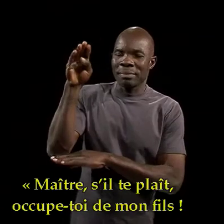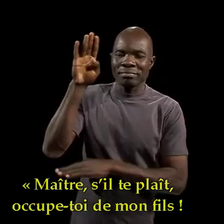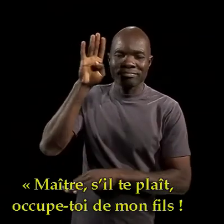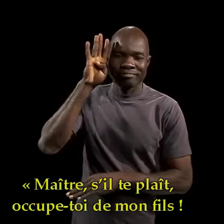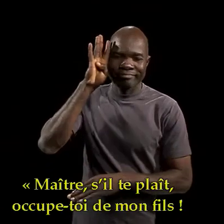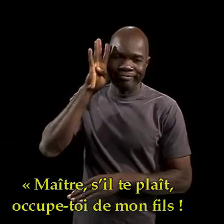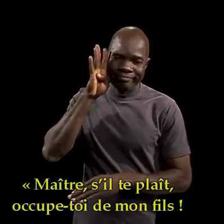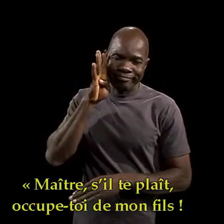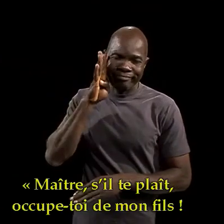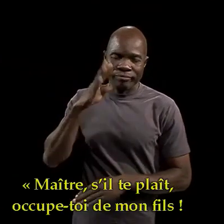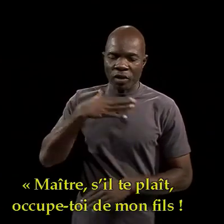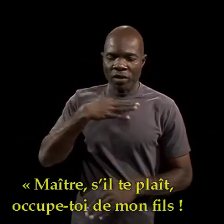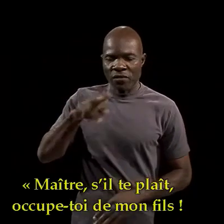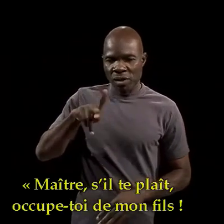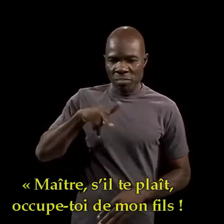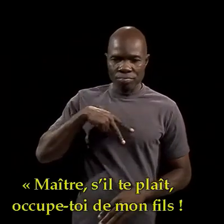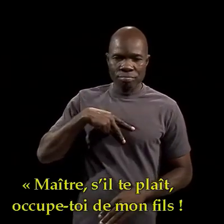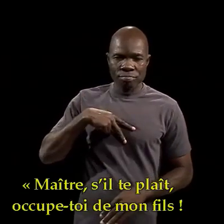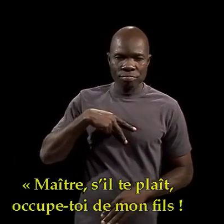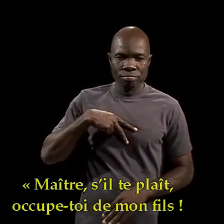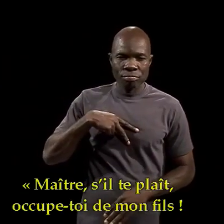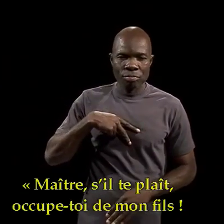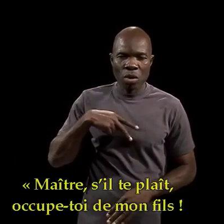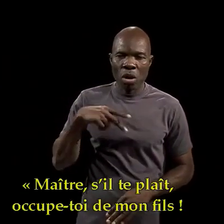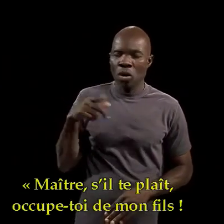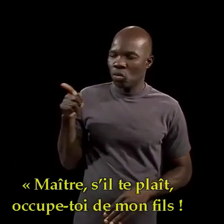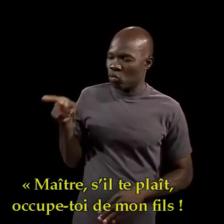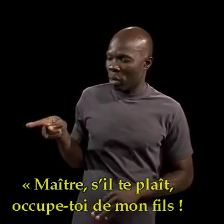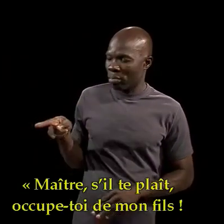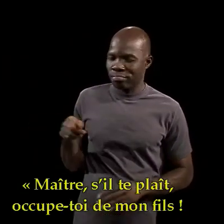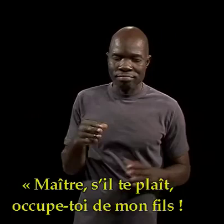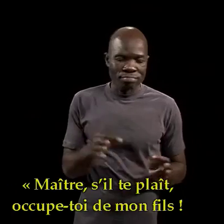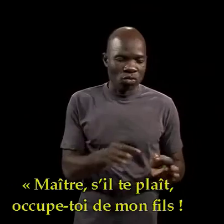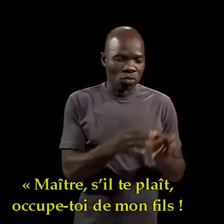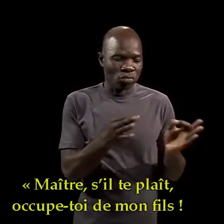plaît, occupe-toi de mon fils, c'est mon seul enfant.»